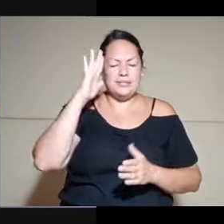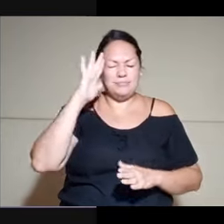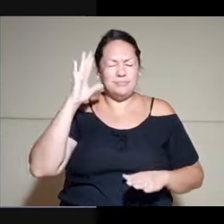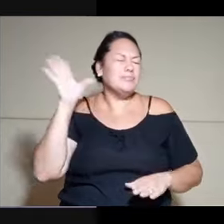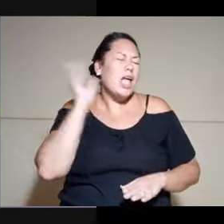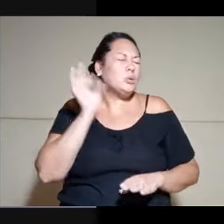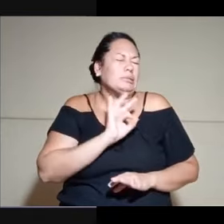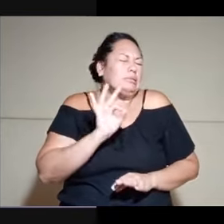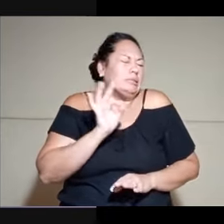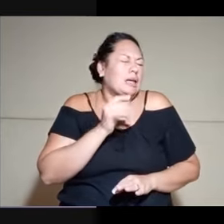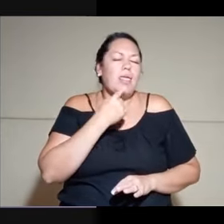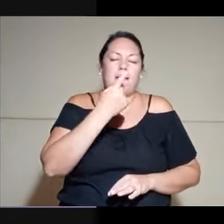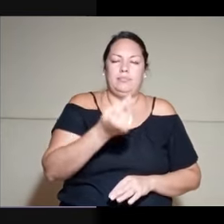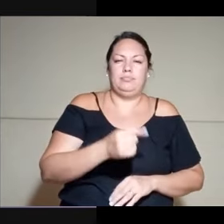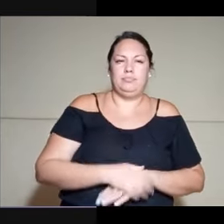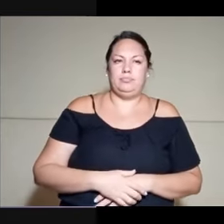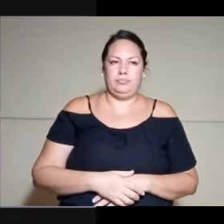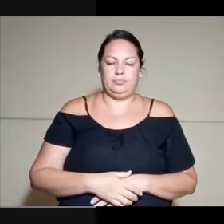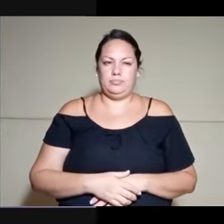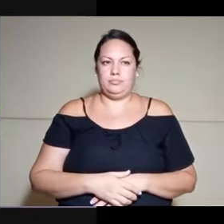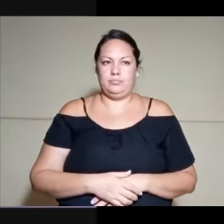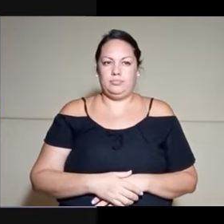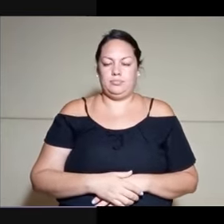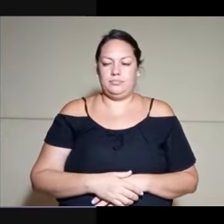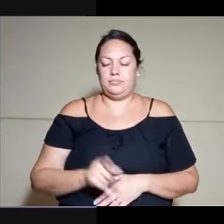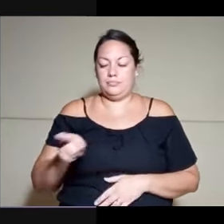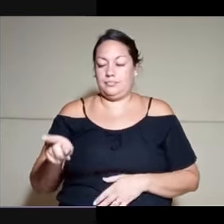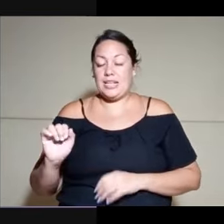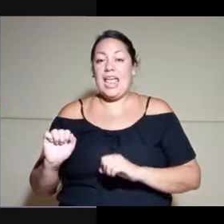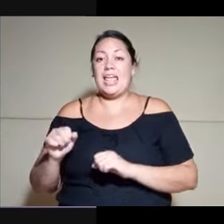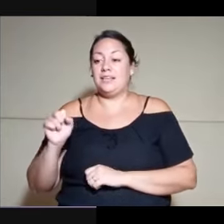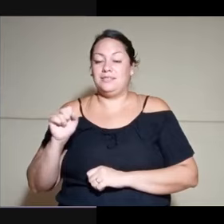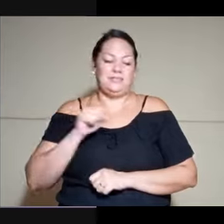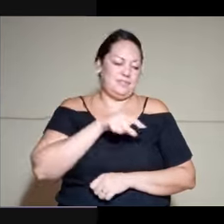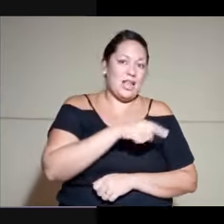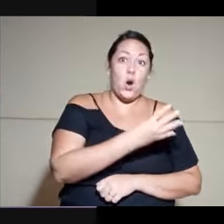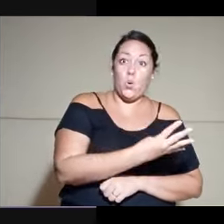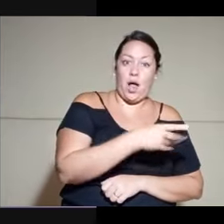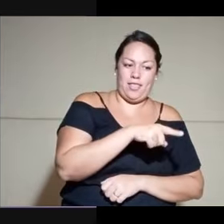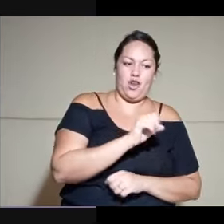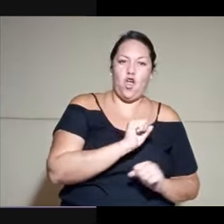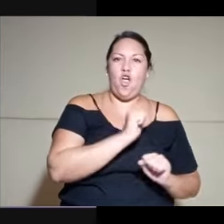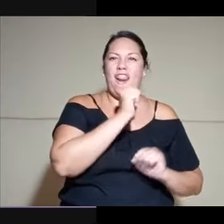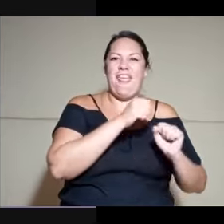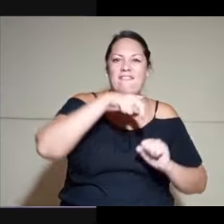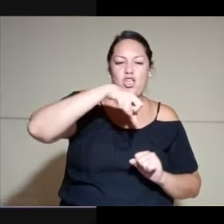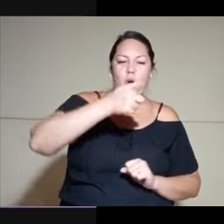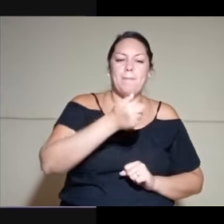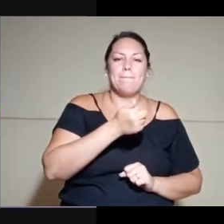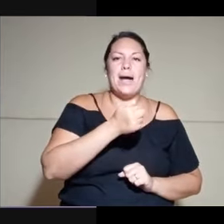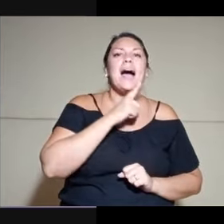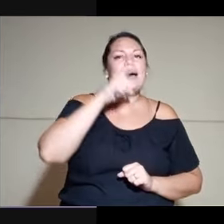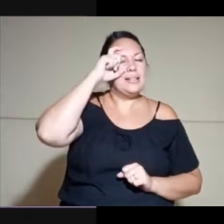patético o troclear. ¿Sí? ¿Lo puedes Vamos a repetir? ver. El craneal 4 se llama patético o